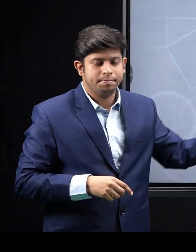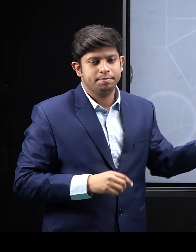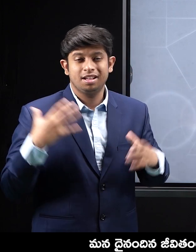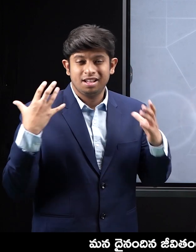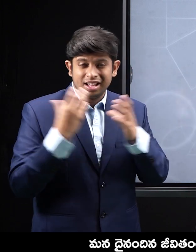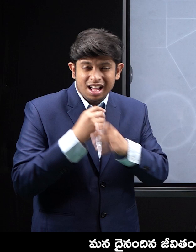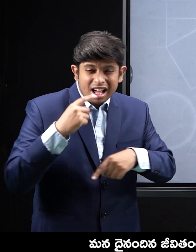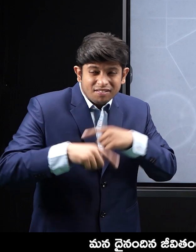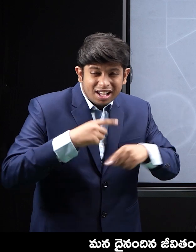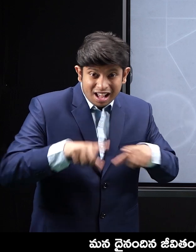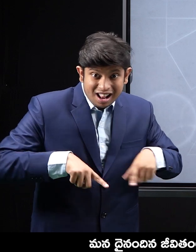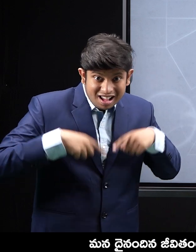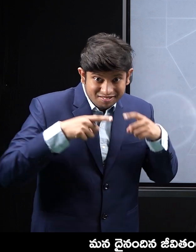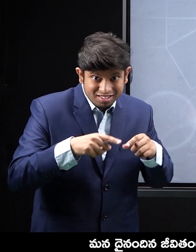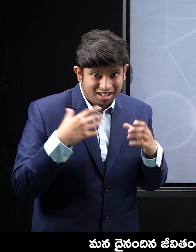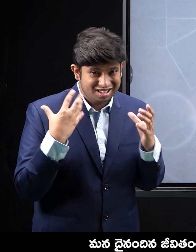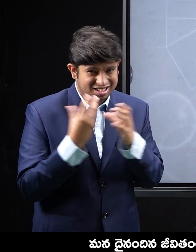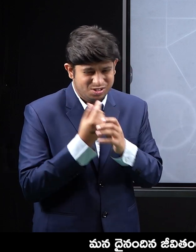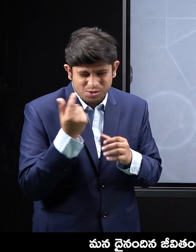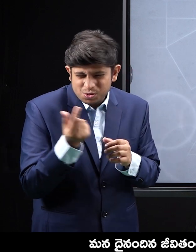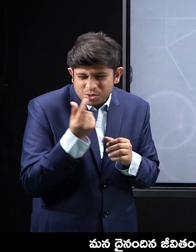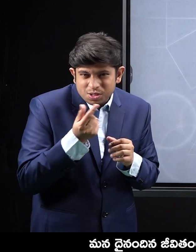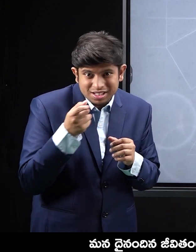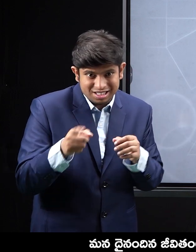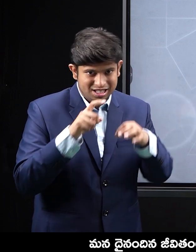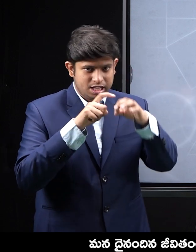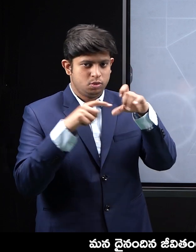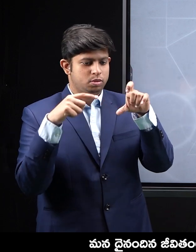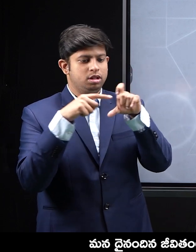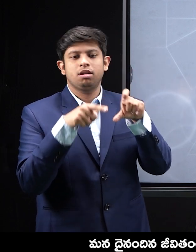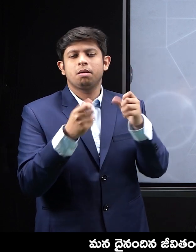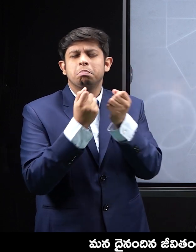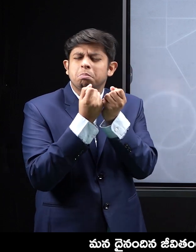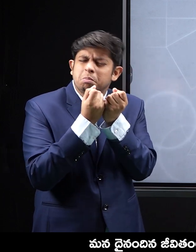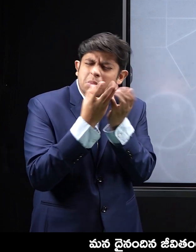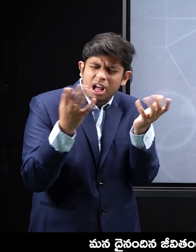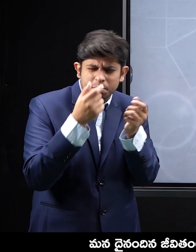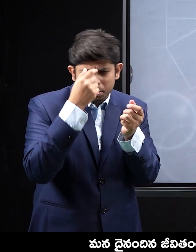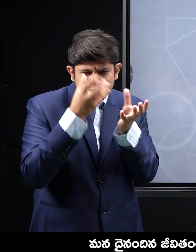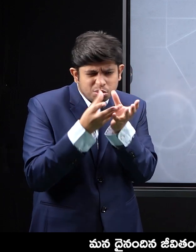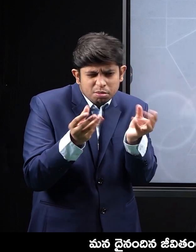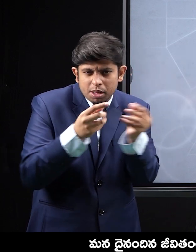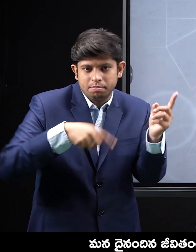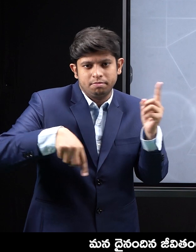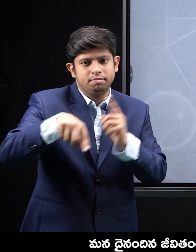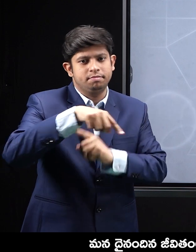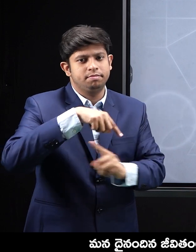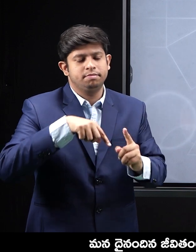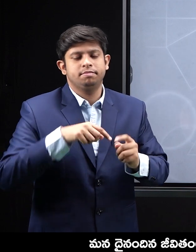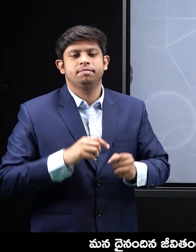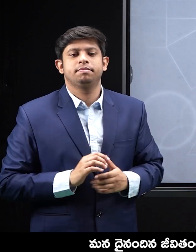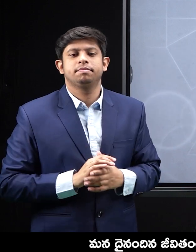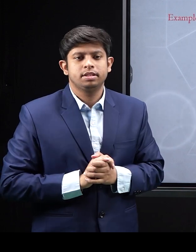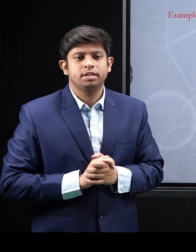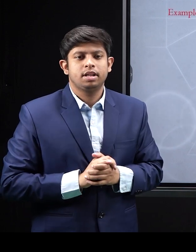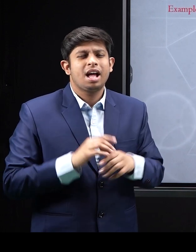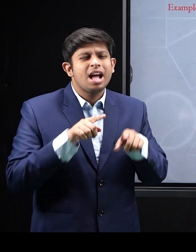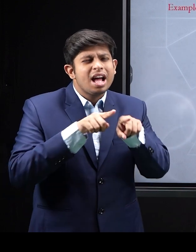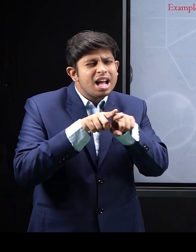మన దైనందిన జీవితంలో మనం అనేక సందర్భాల్లో వర్గ సమీకరణాలను ఉపయోగిస్తాము. పరిచయం: